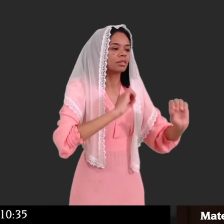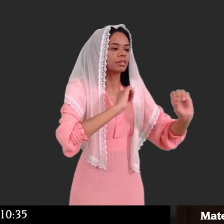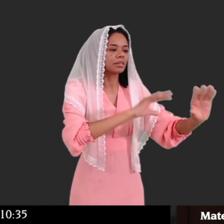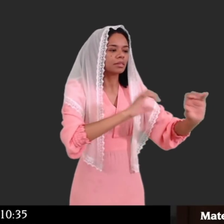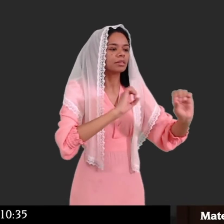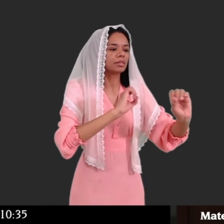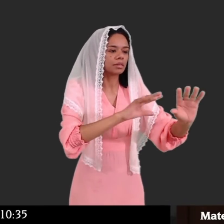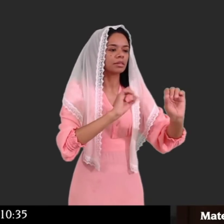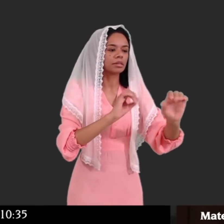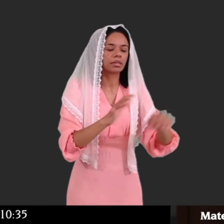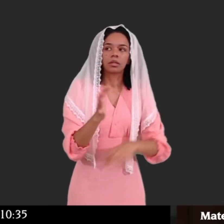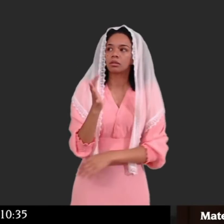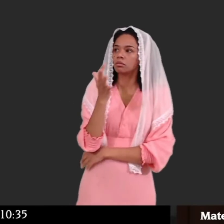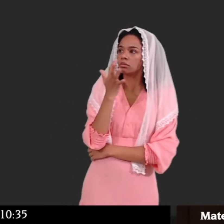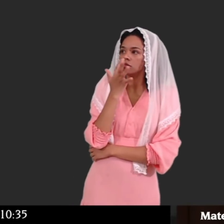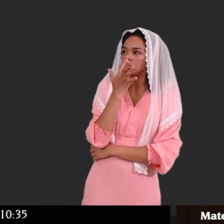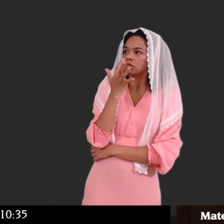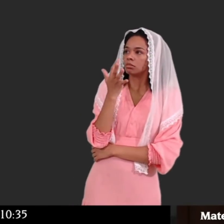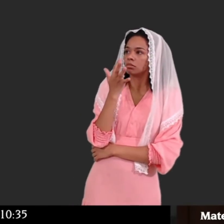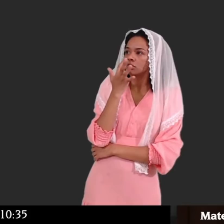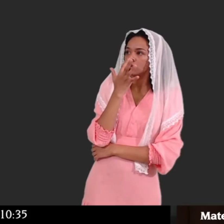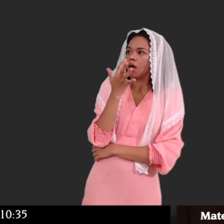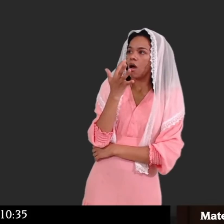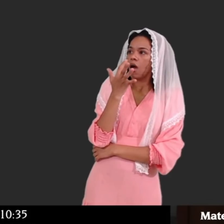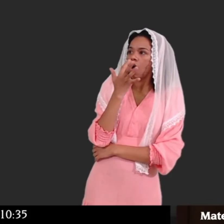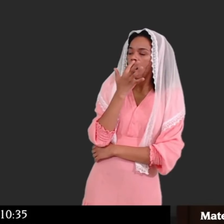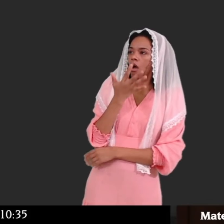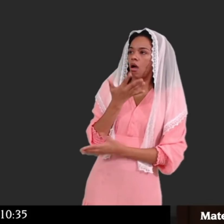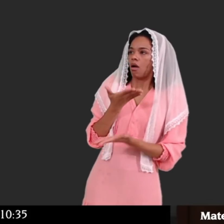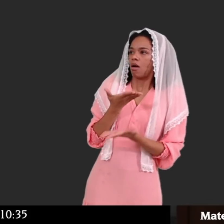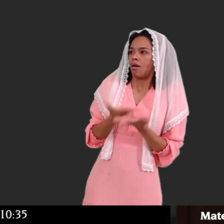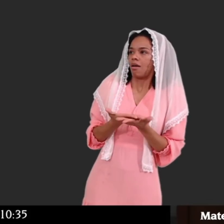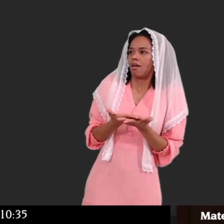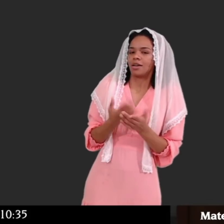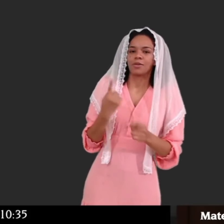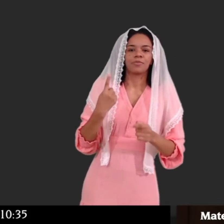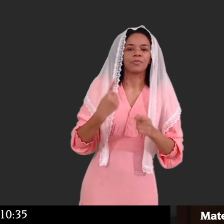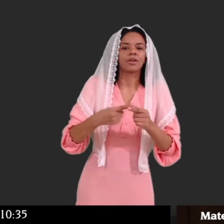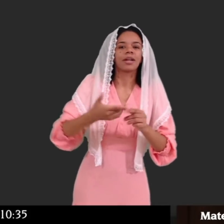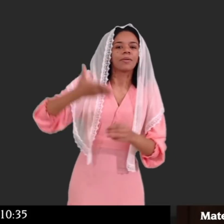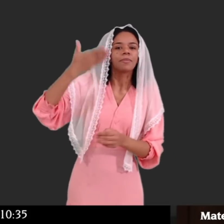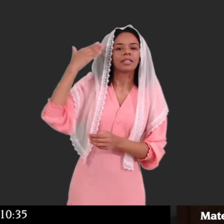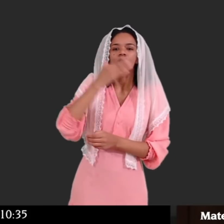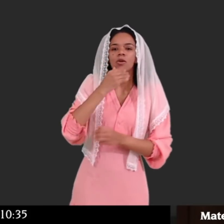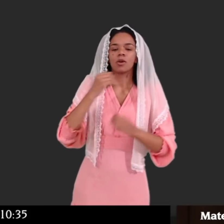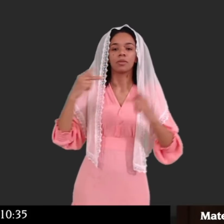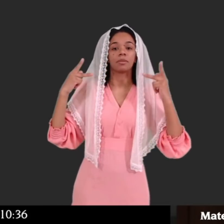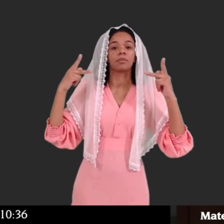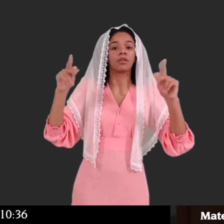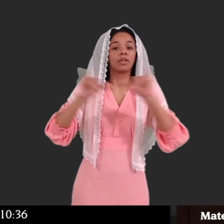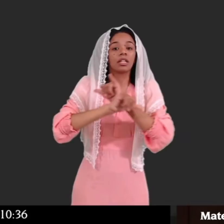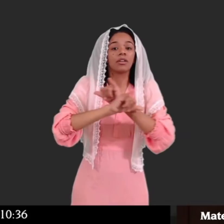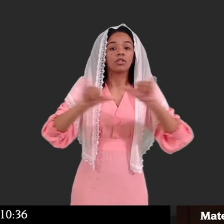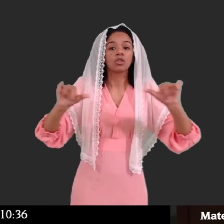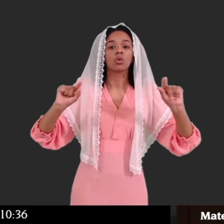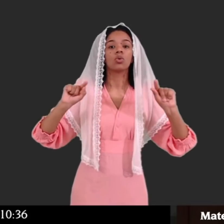e nada lhes falava sem parábolas, para que se cumprisse o que fora dito pelo profeta, que disse: